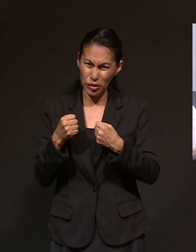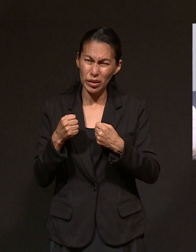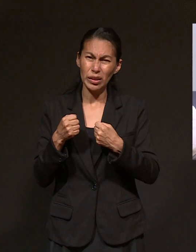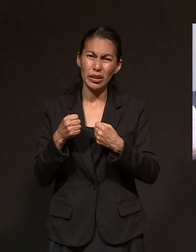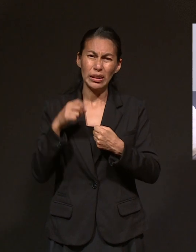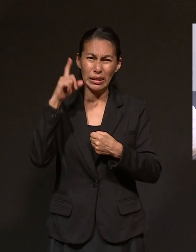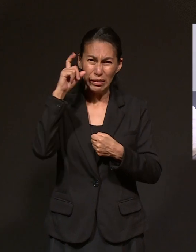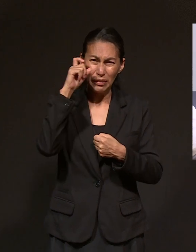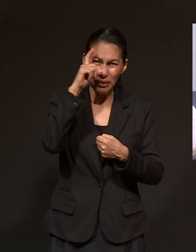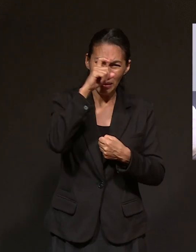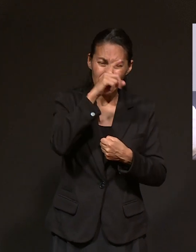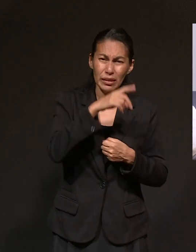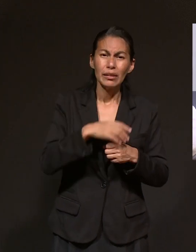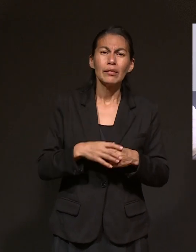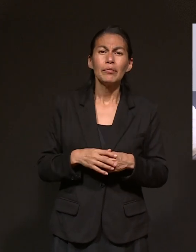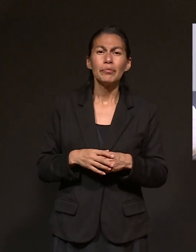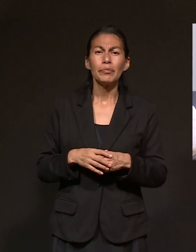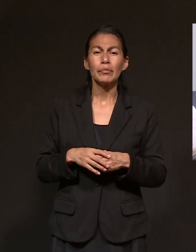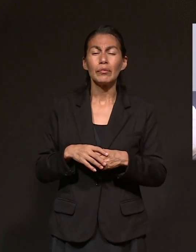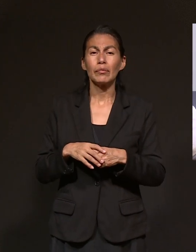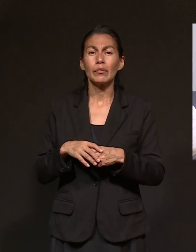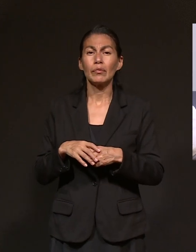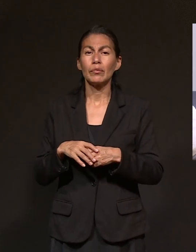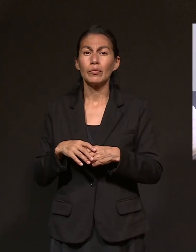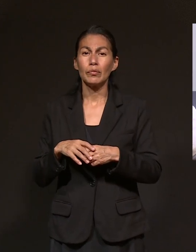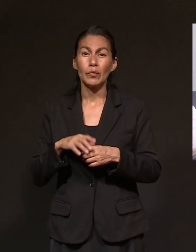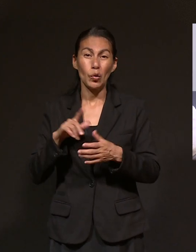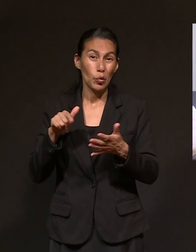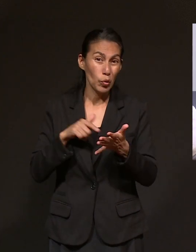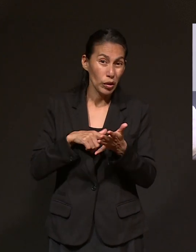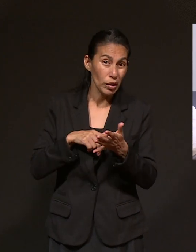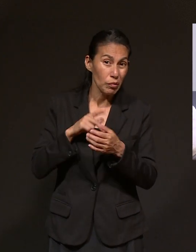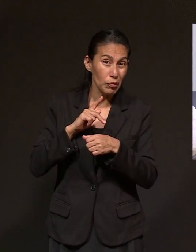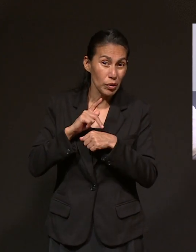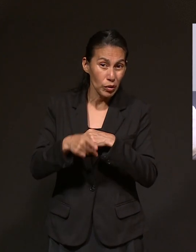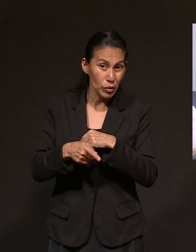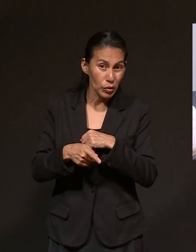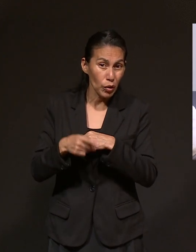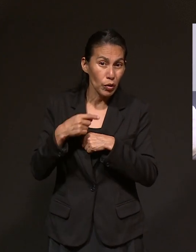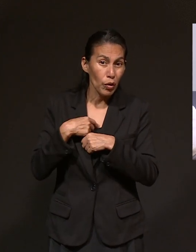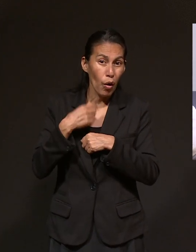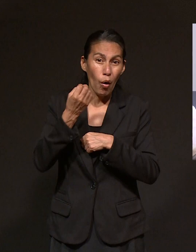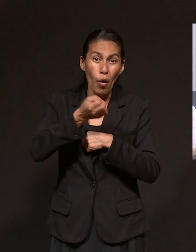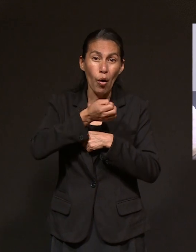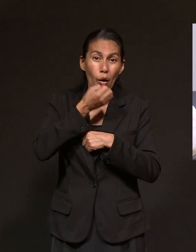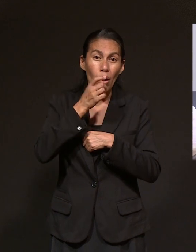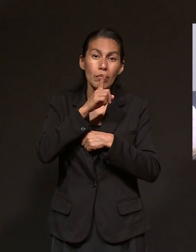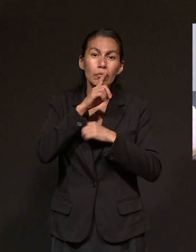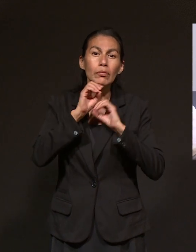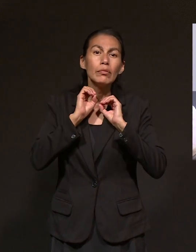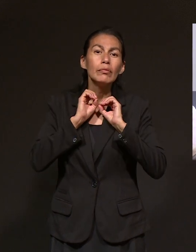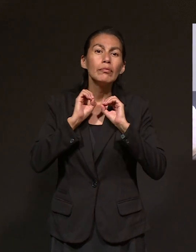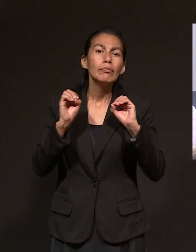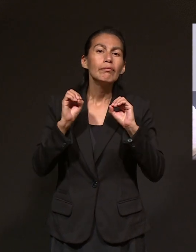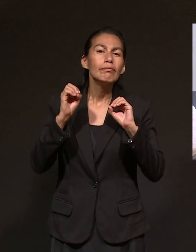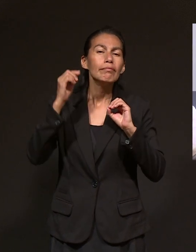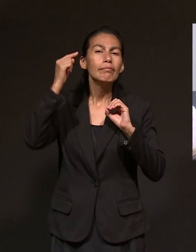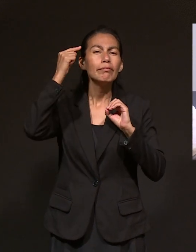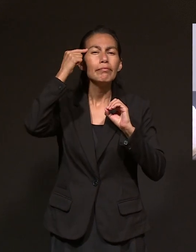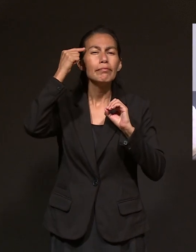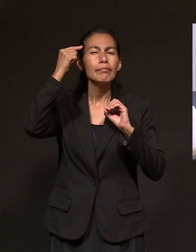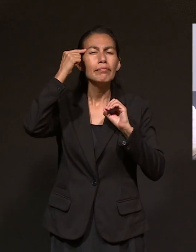de peligro, fuertes, en lugares peligrosos, yo he aprendido a orar en